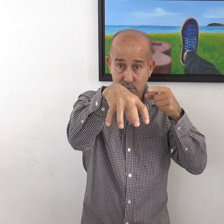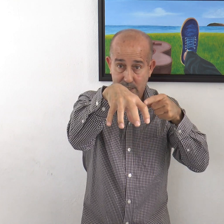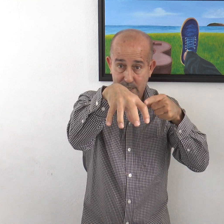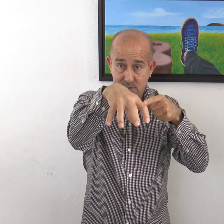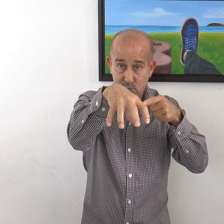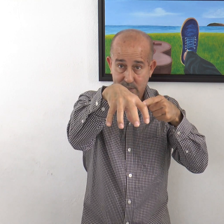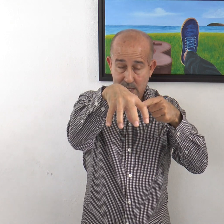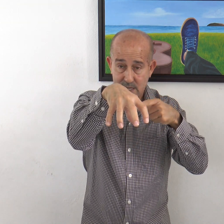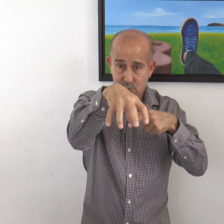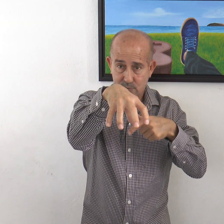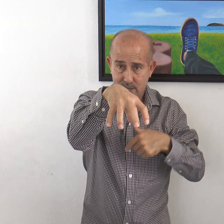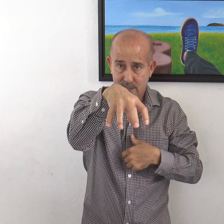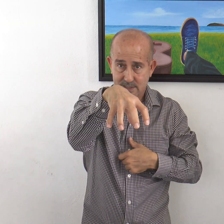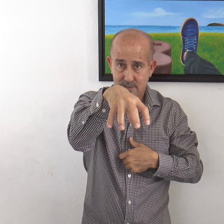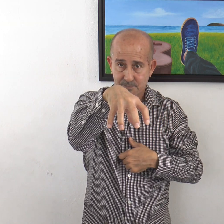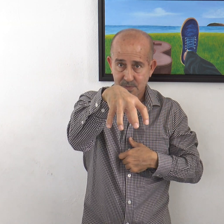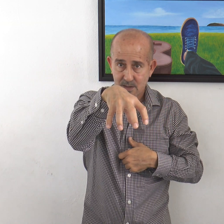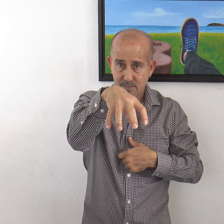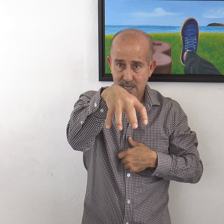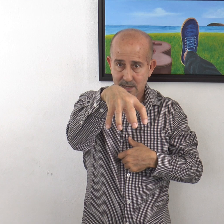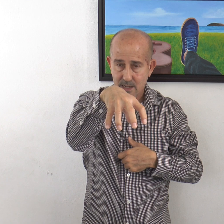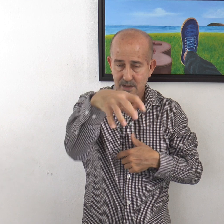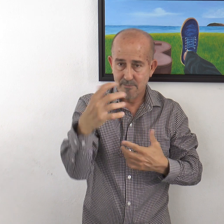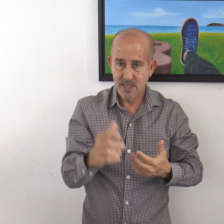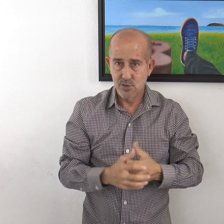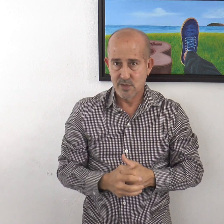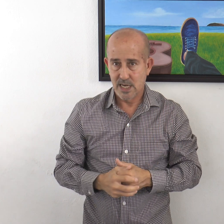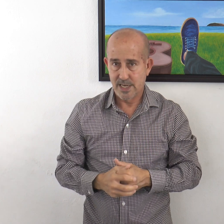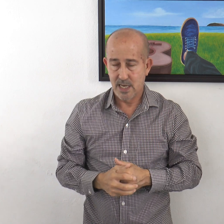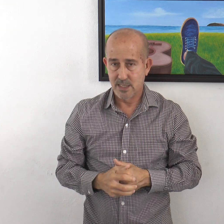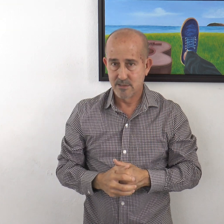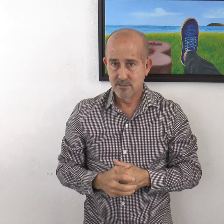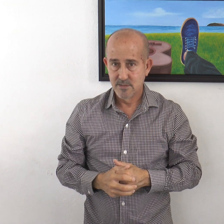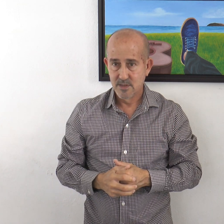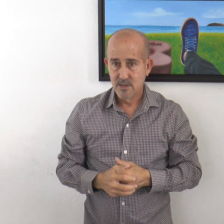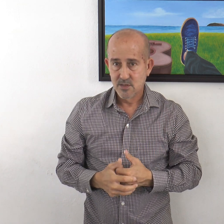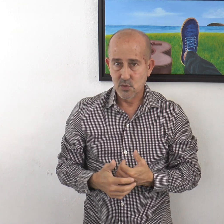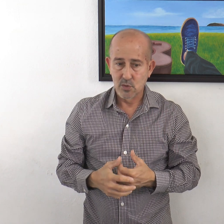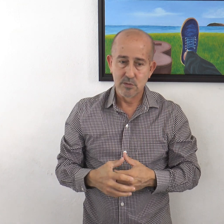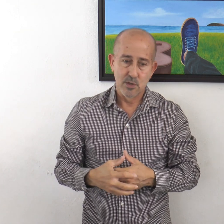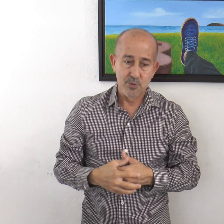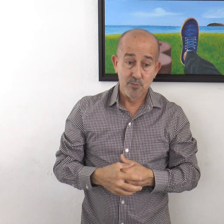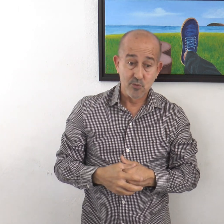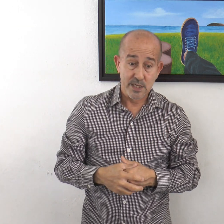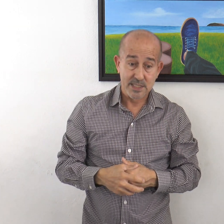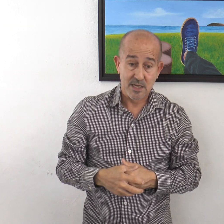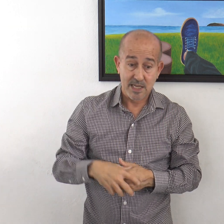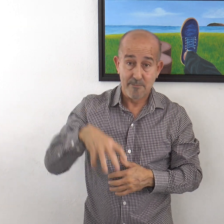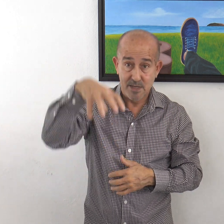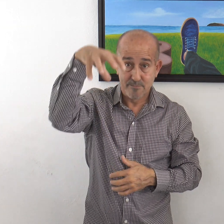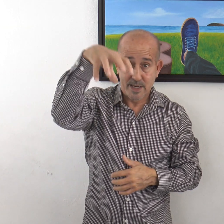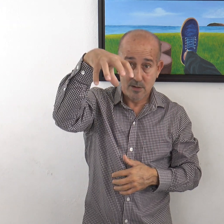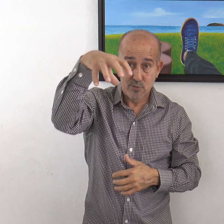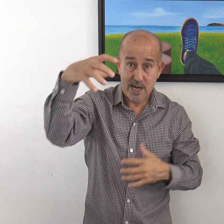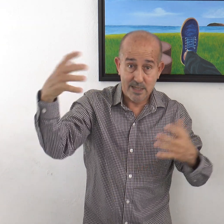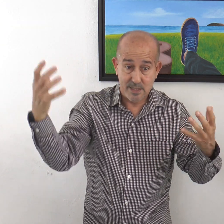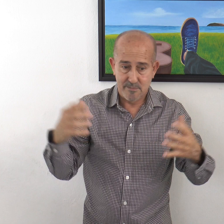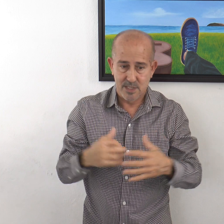que eso que está ahí es una casa, ¿verdad? En medio de la nada. So, lo podemos utilizar también para una casa en medio